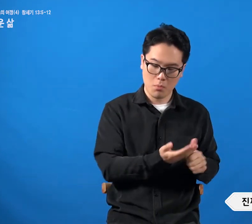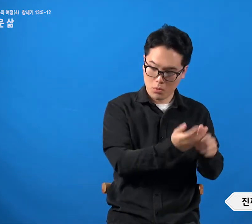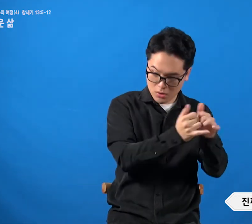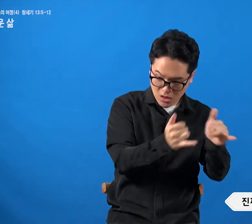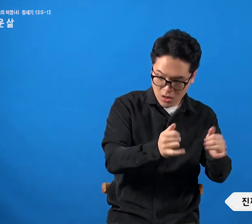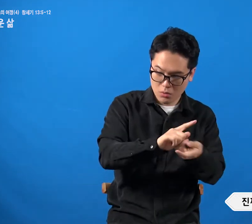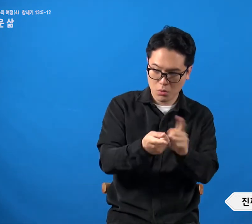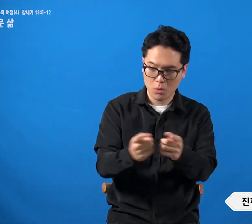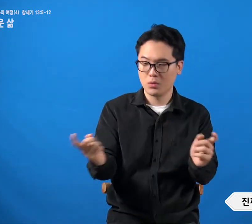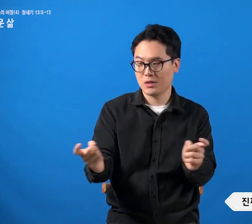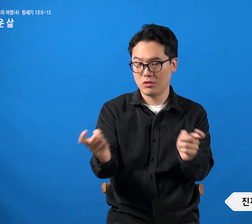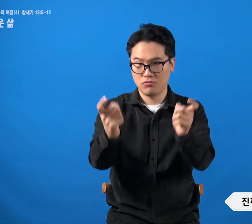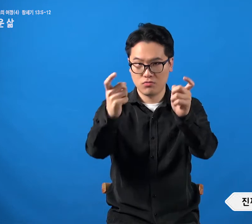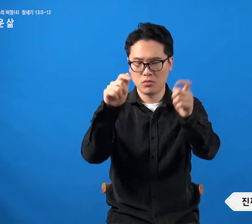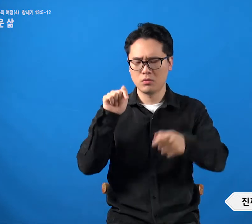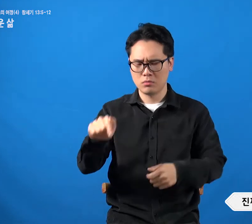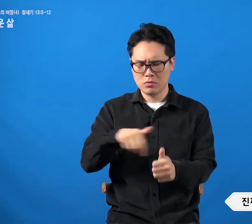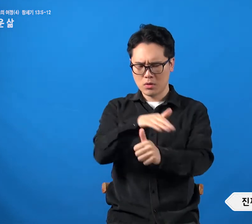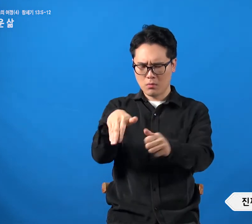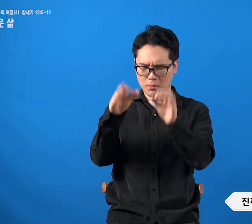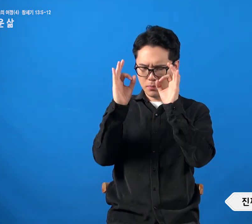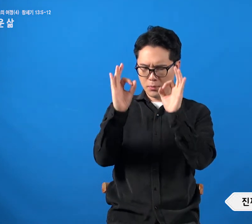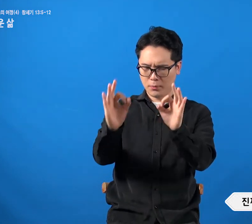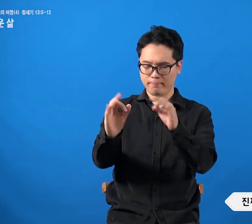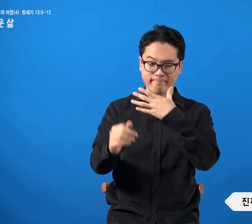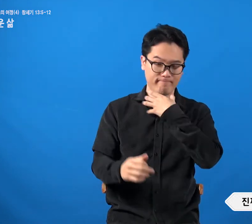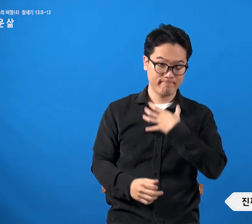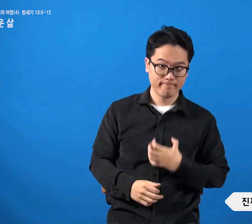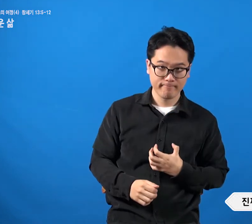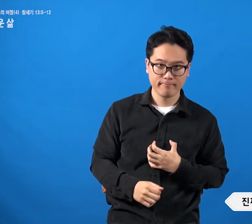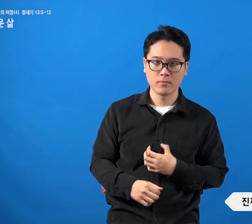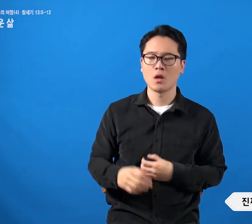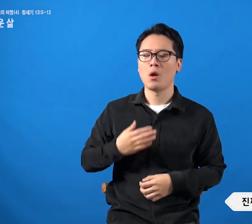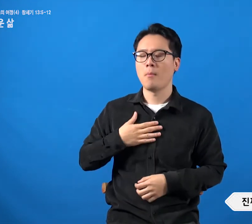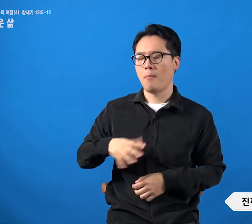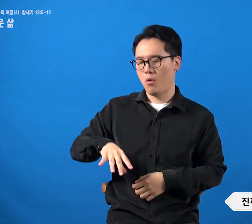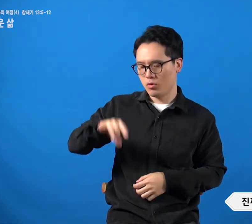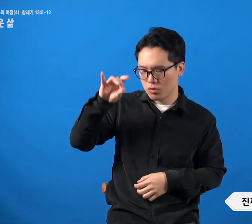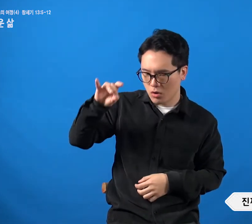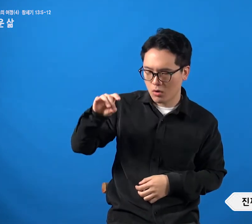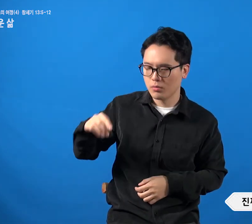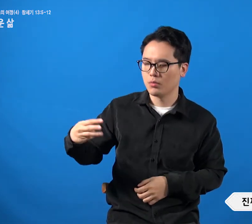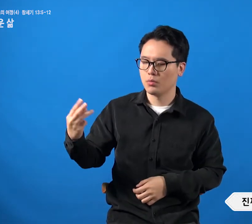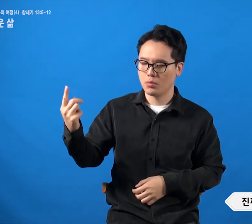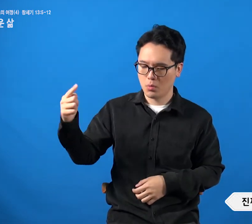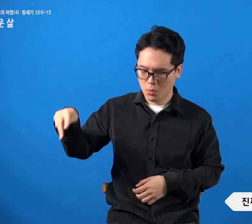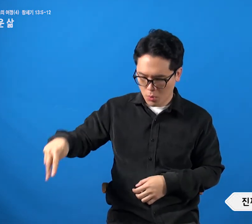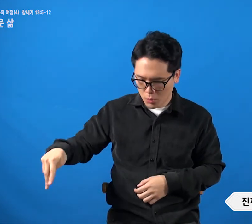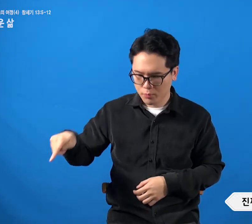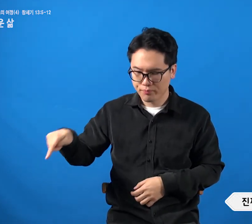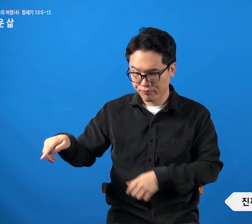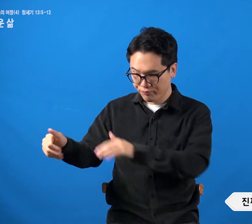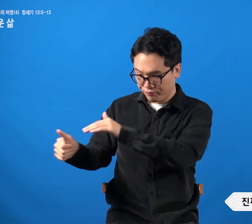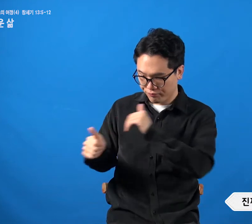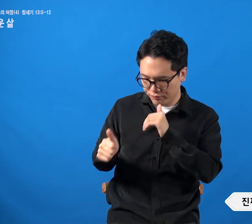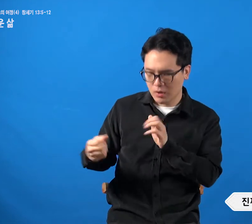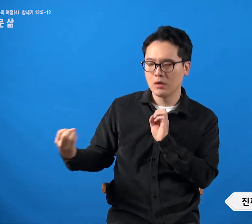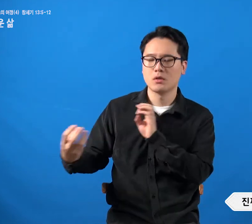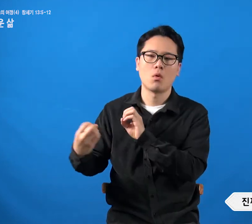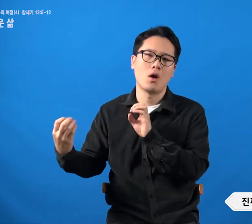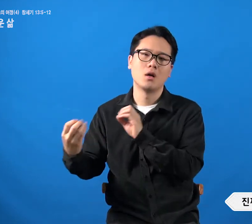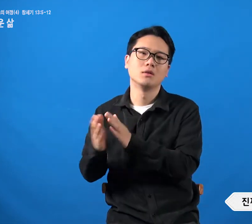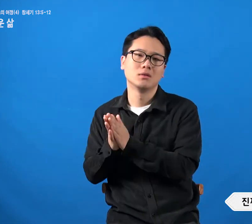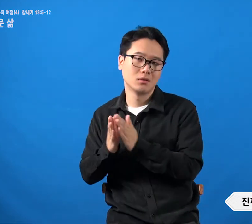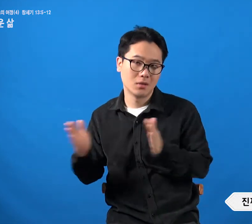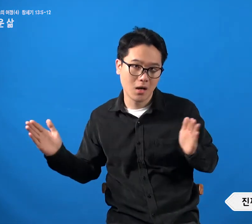상황을 적절하게 보고 있던 아브라함이 먼저 그의 조카 롯에게 대화를 시작하며 그